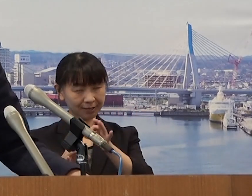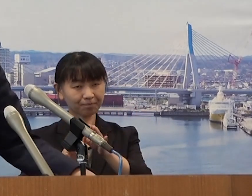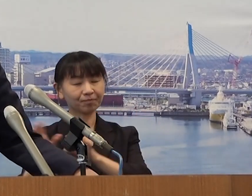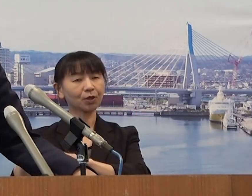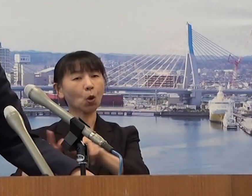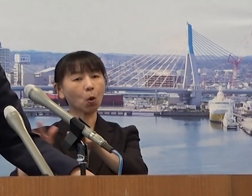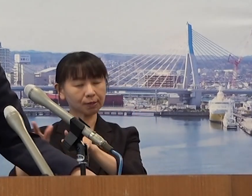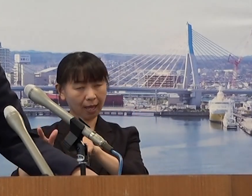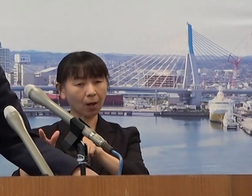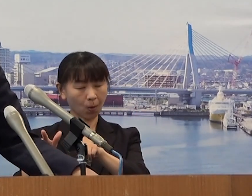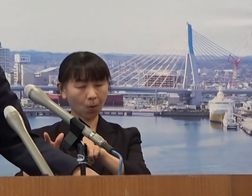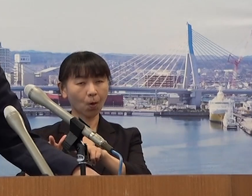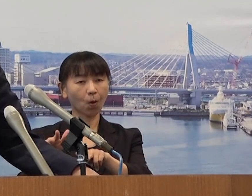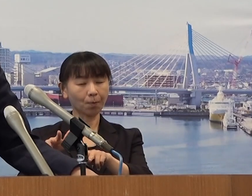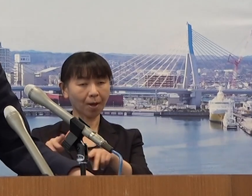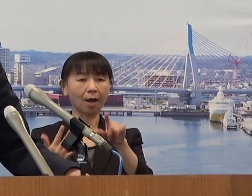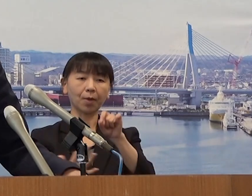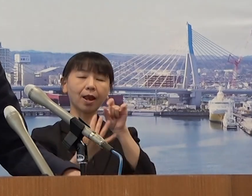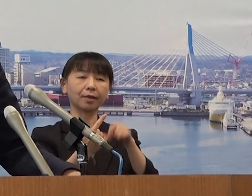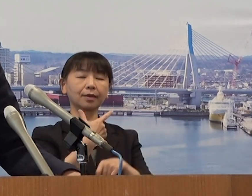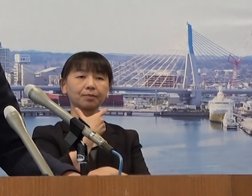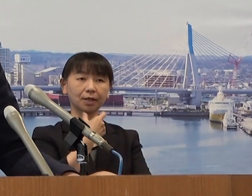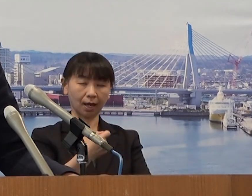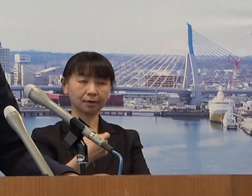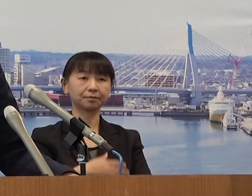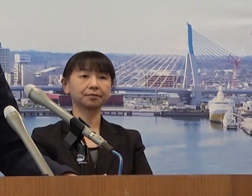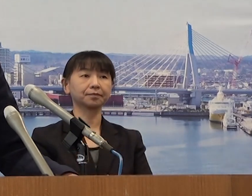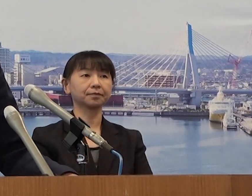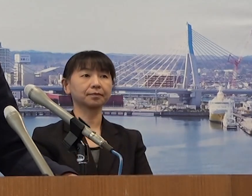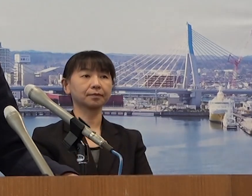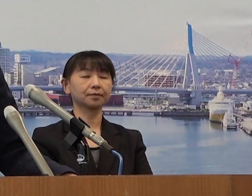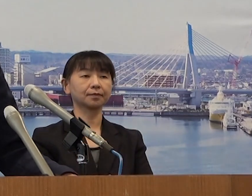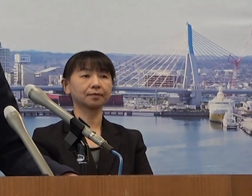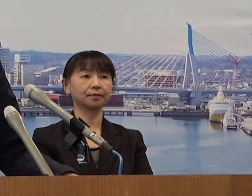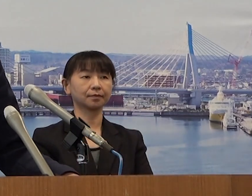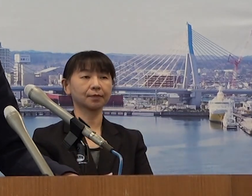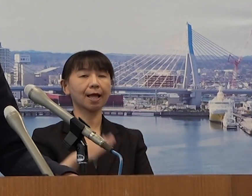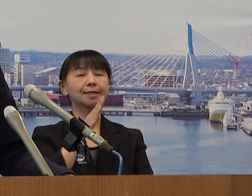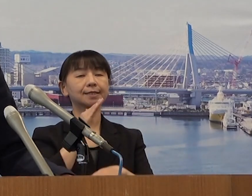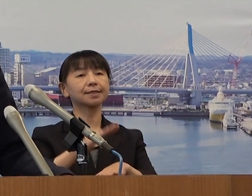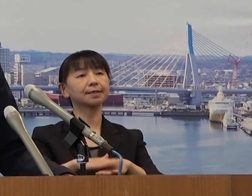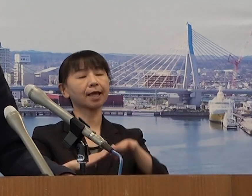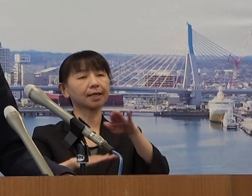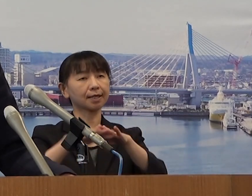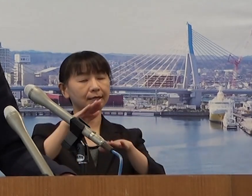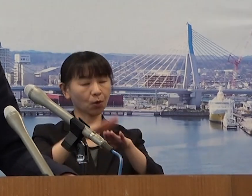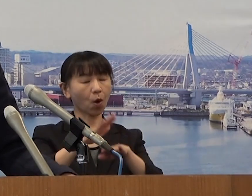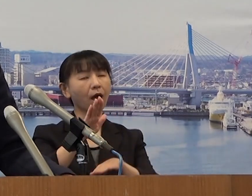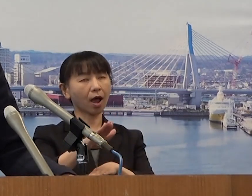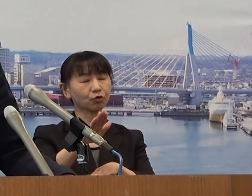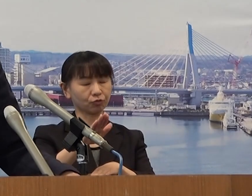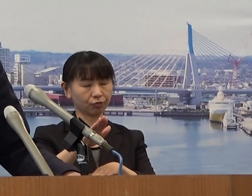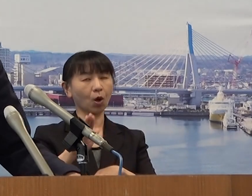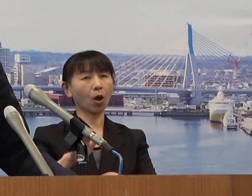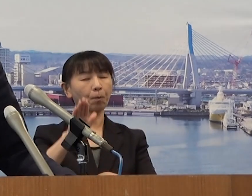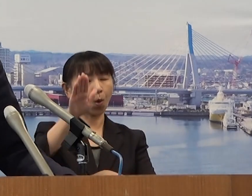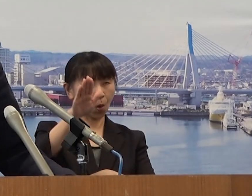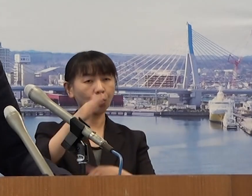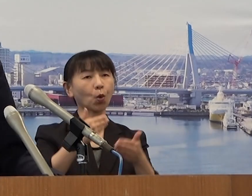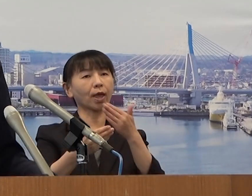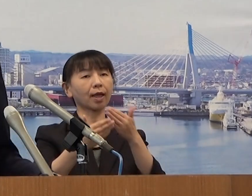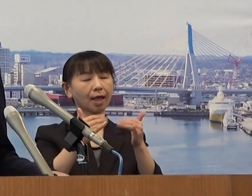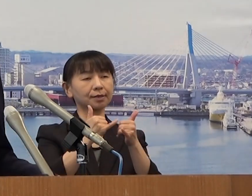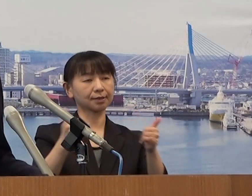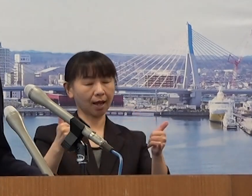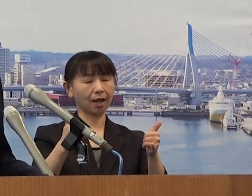ましたし、産業界の中ではやはりその事業の実績のある方、事業を大きく成長させた経験のある方と